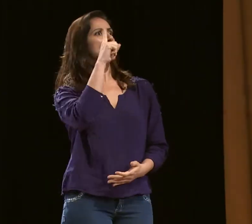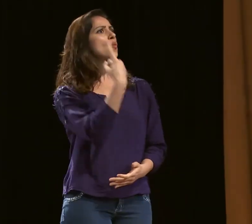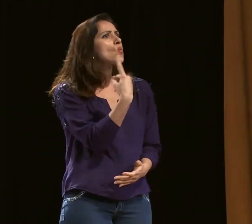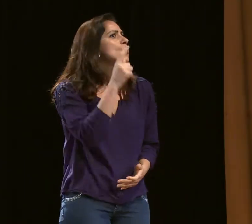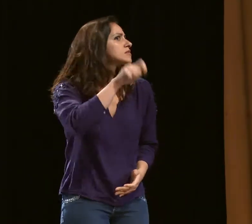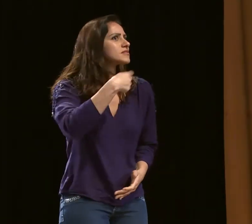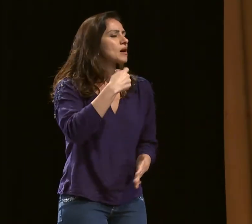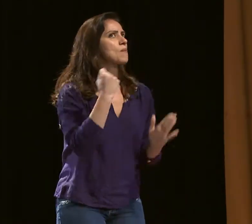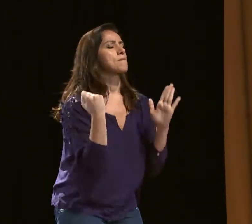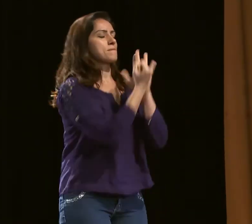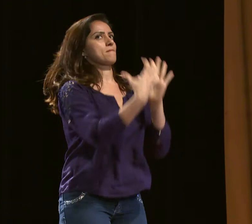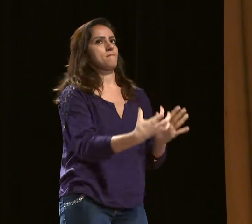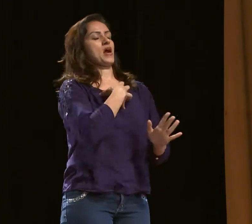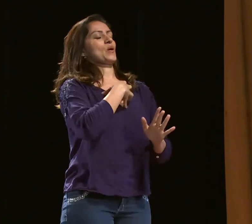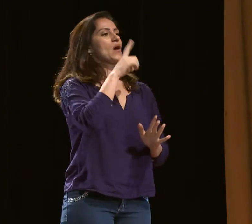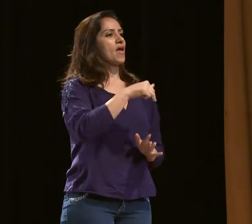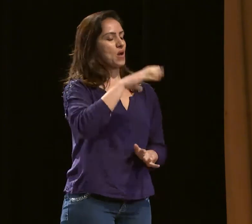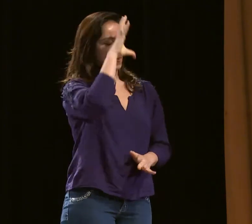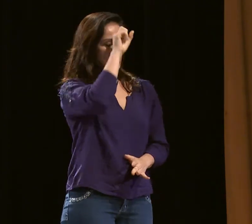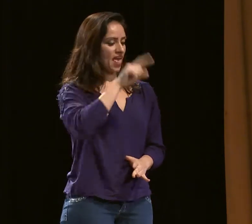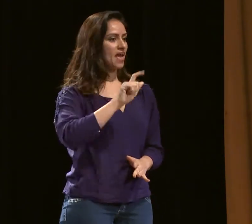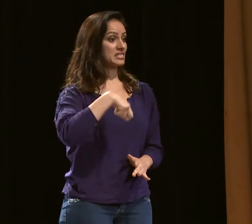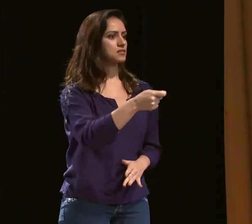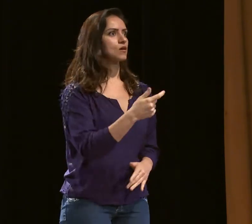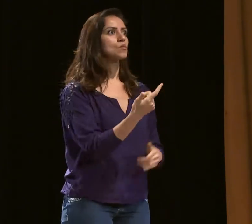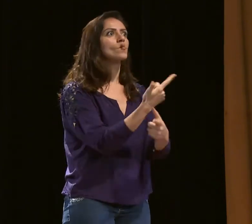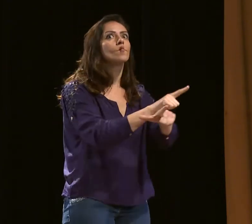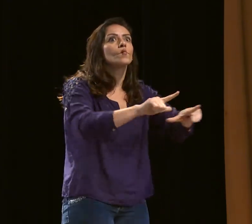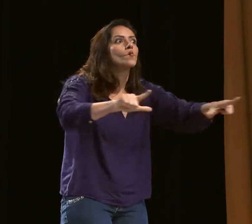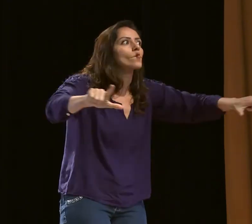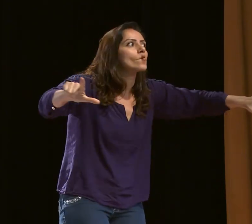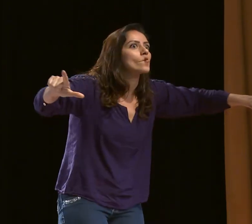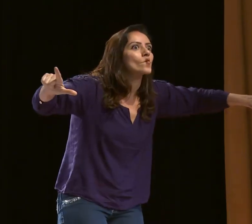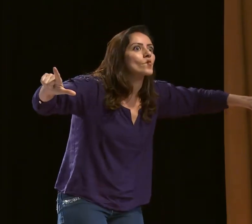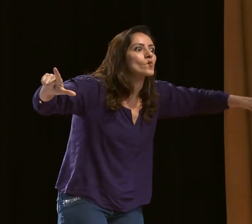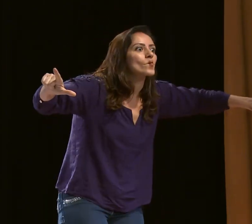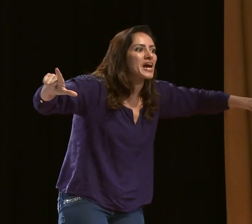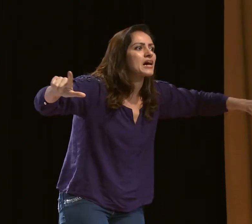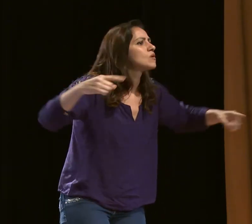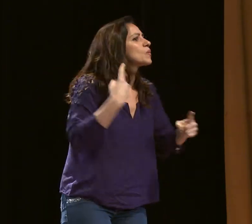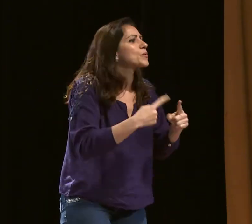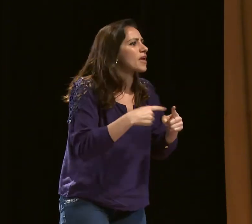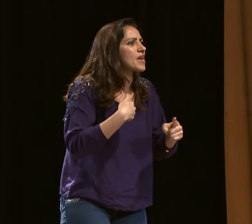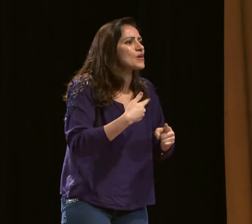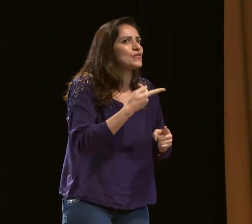aprendi muita língua de sinais. E eu lembro o sinal que me marcou muito, foi o sinal que eu aprendi, esse sinal aqui, de vazio. Por